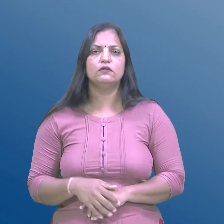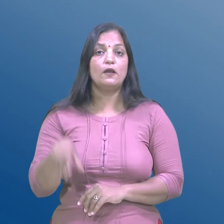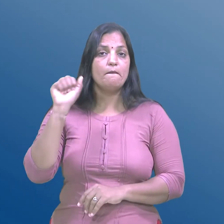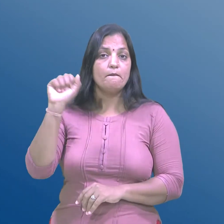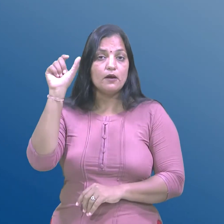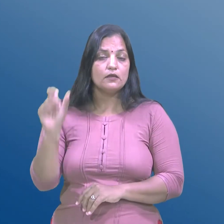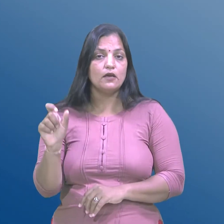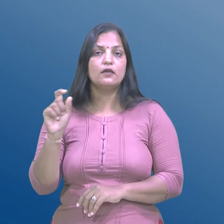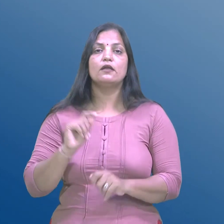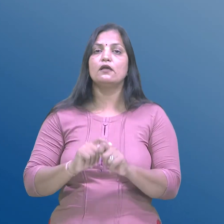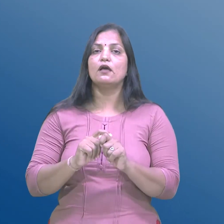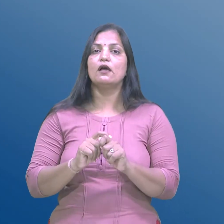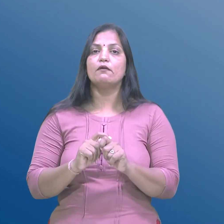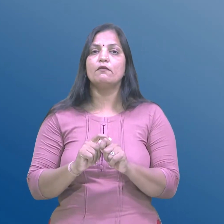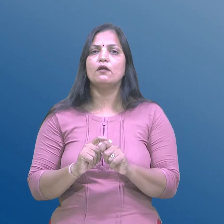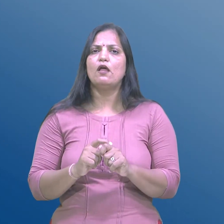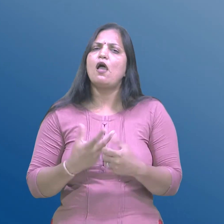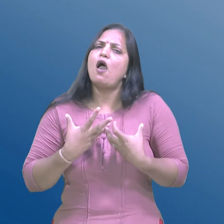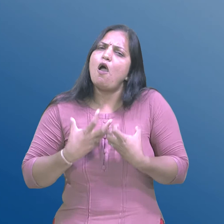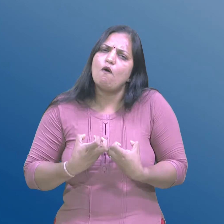રોજગાર ઈચ્છુક છે.